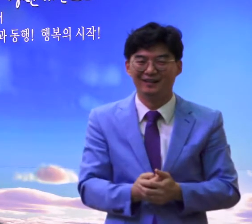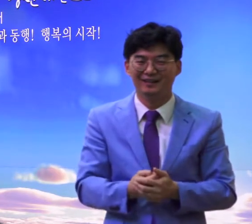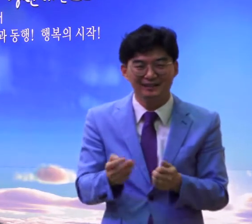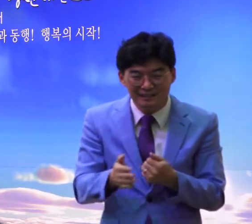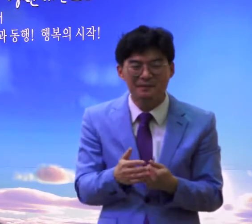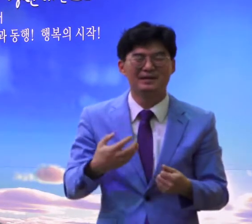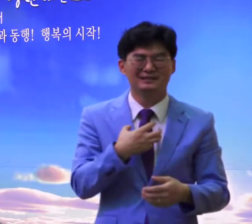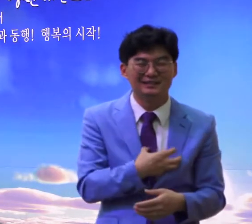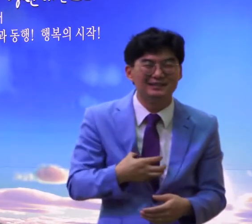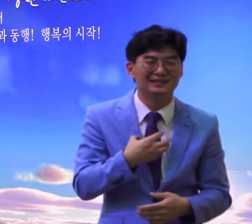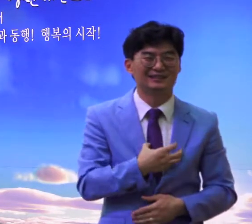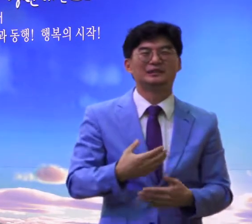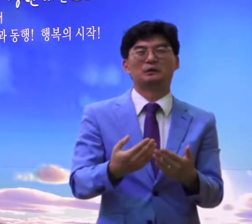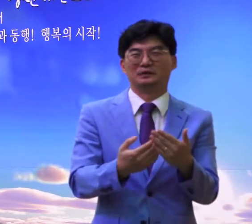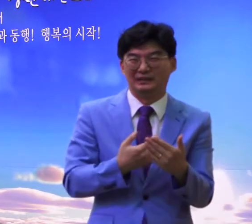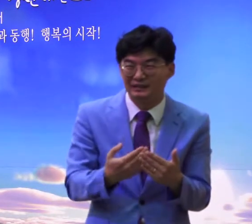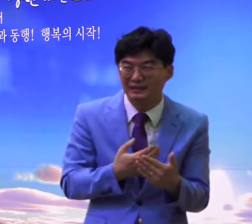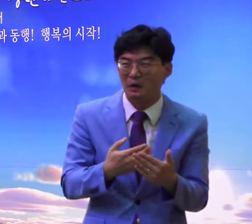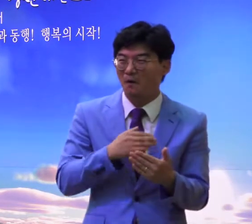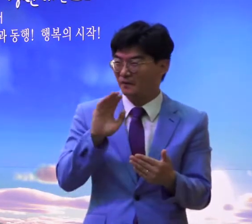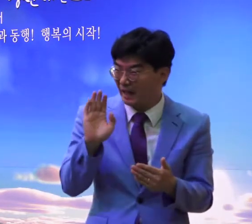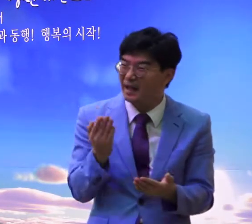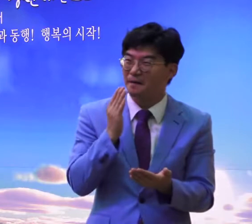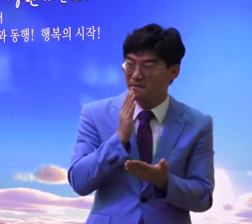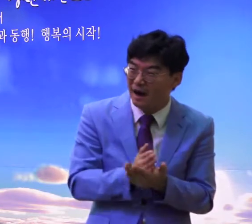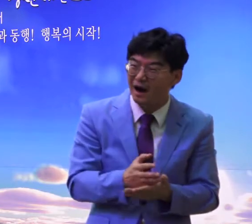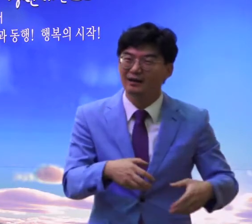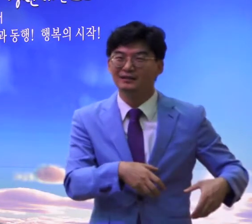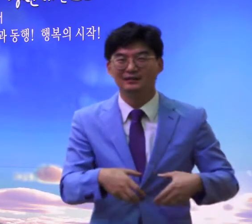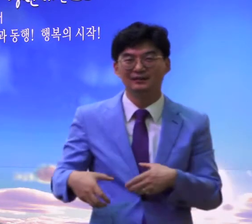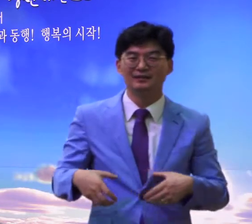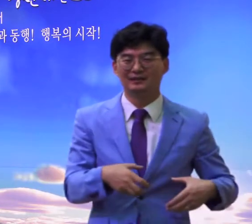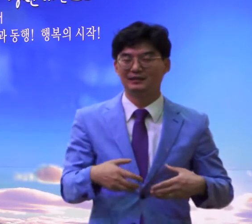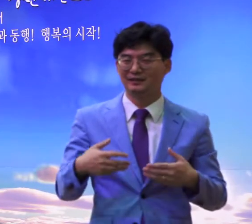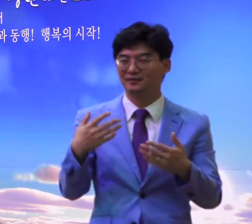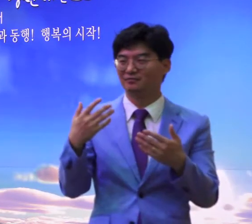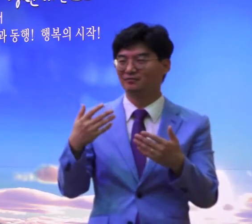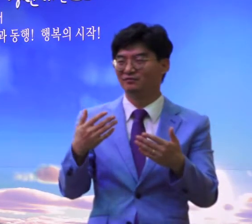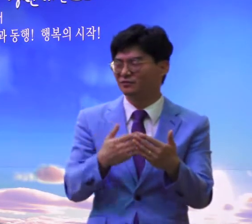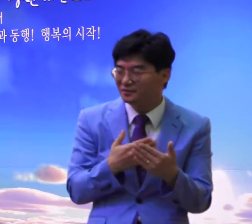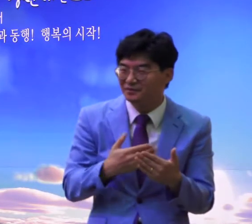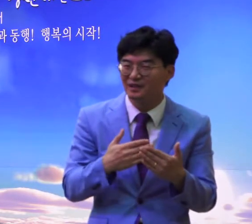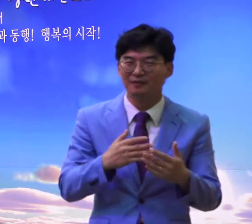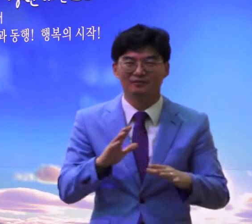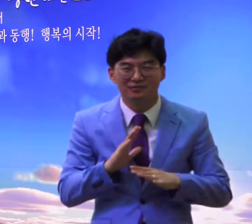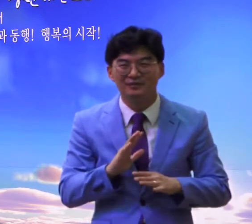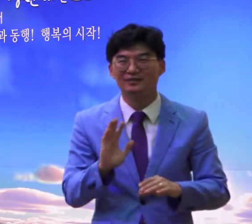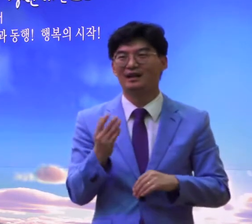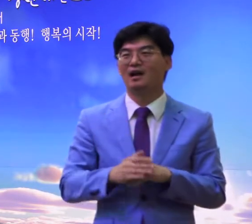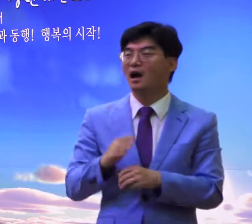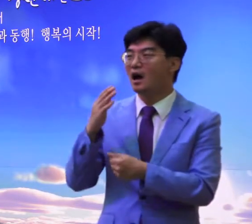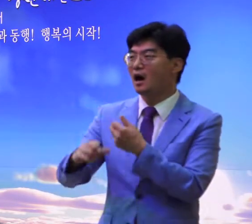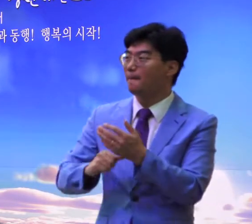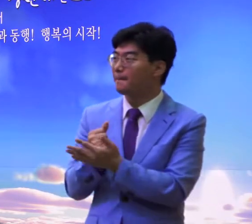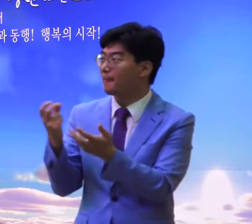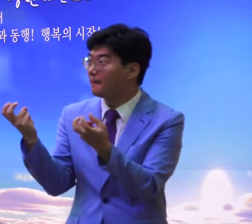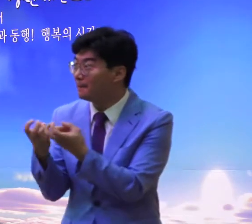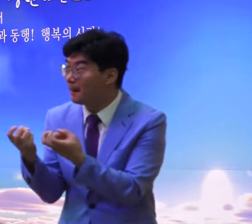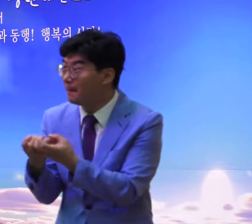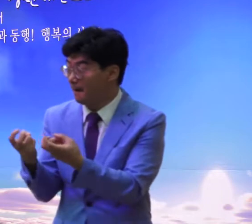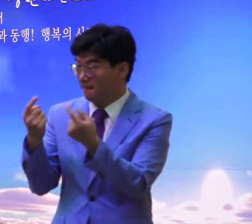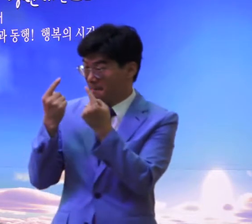찾아오고 우리는 그 불안과 두려움에 빠지게 되는 것입니다. 그래서 하나님의 방법을 신뢰하지 못하고 하나님의